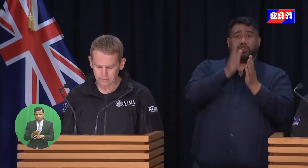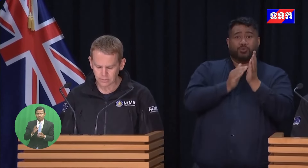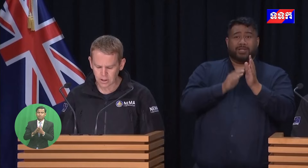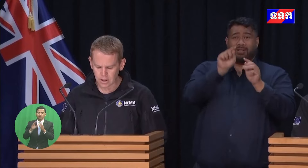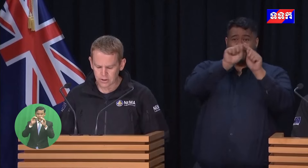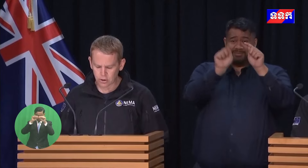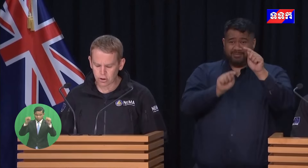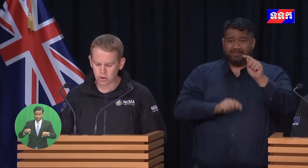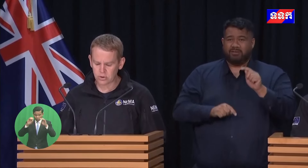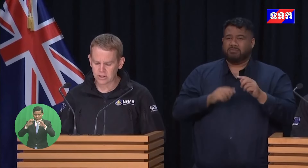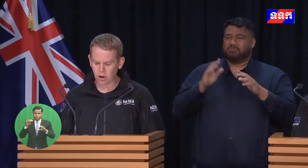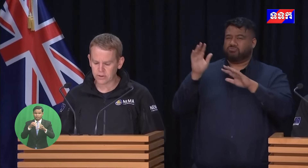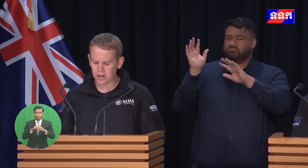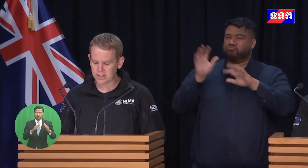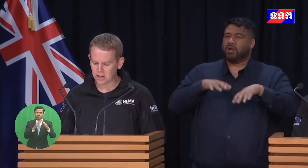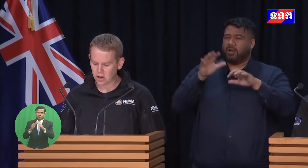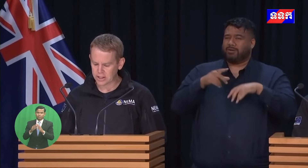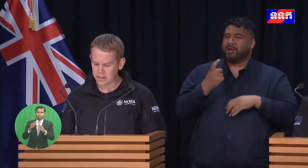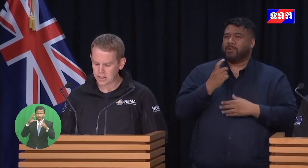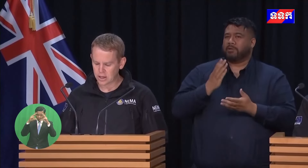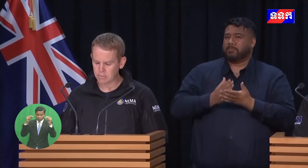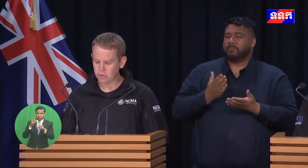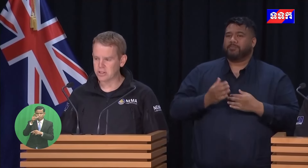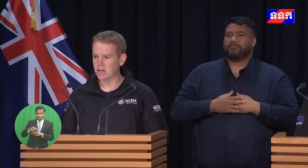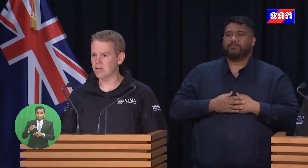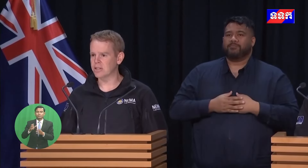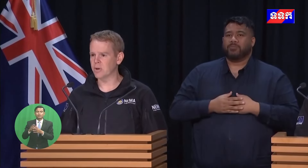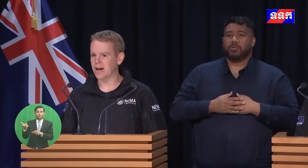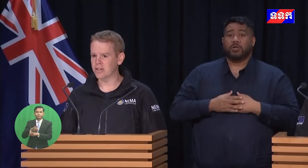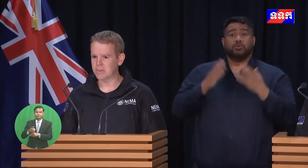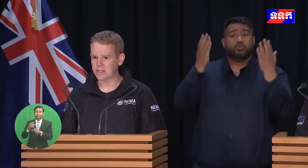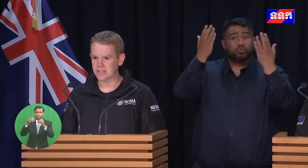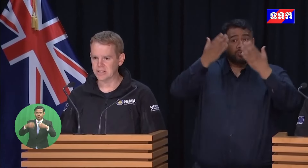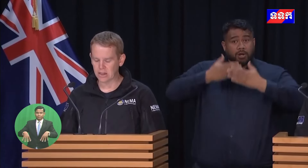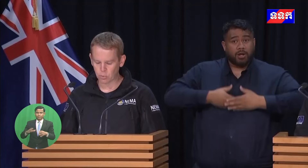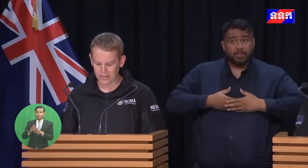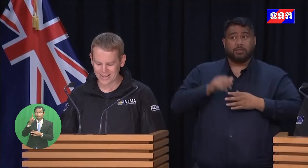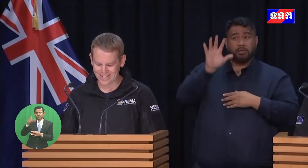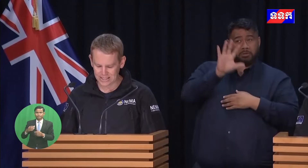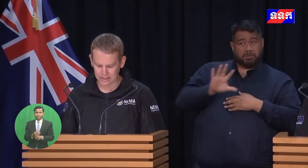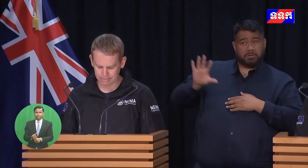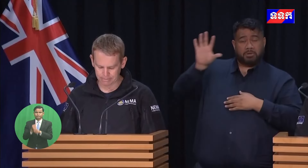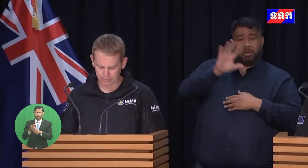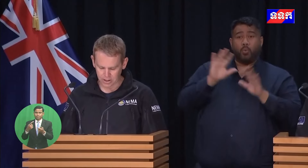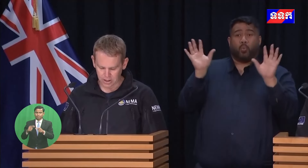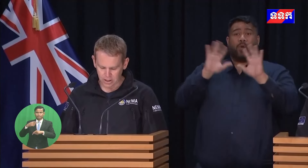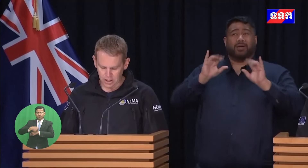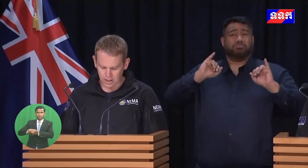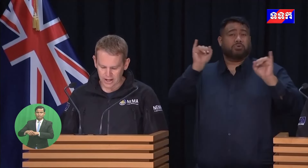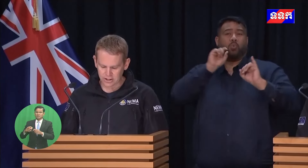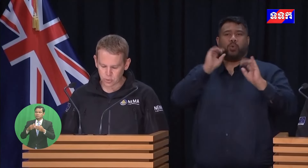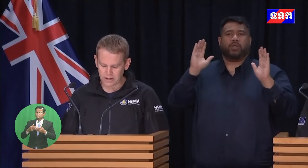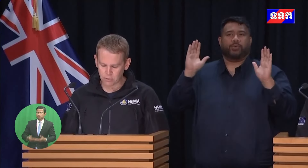ងស្រុកបានរាយការណ៍ថាមន្ត្រីពន្លត់អគ្គិភ័យម្នាក់កំពុងបាត់ខ្លួនហើយម្នាក់ទៀតត្រូវបានជួយសង្គ្រោះប៉ុន្តែរងរបួសធ្ងន់ធ្ង